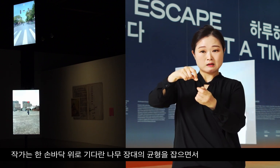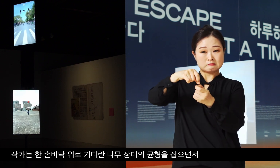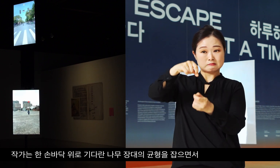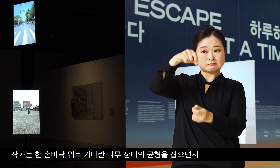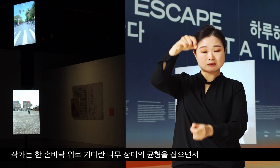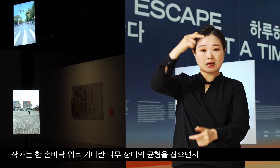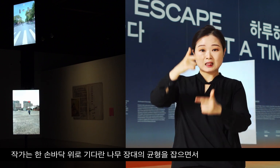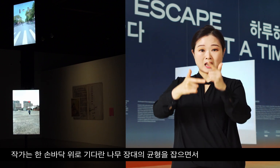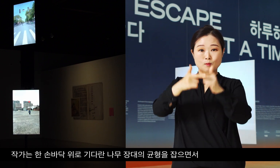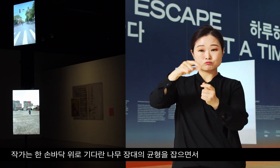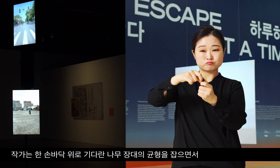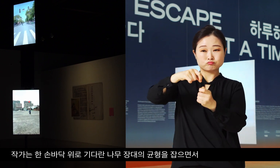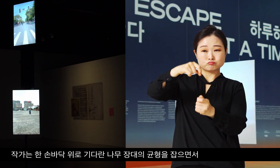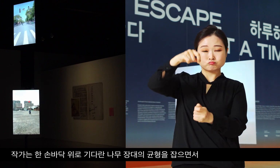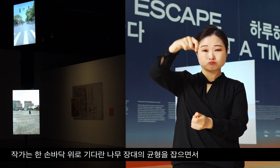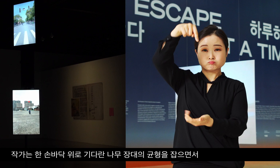나무장대의 균형을 잡으면서